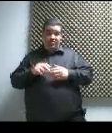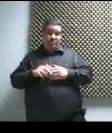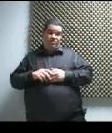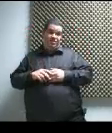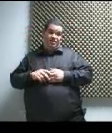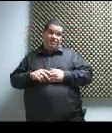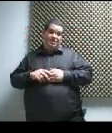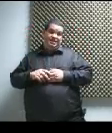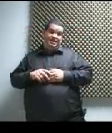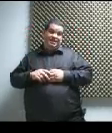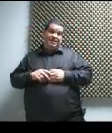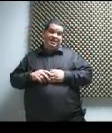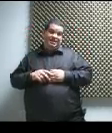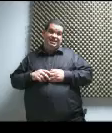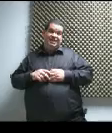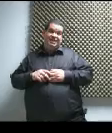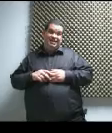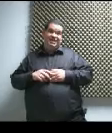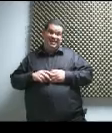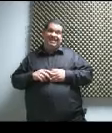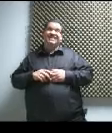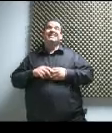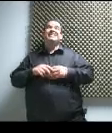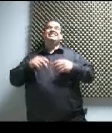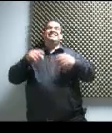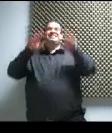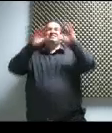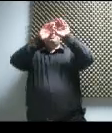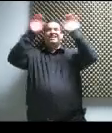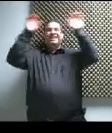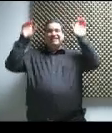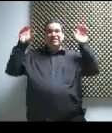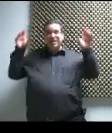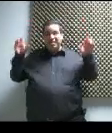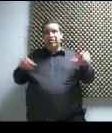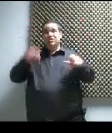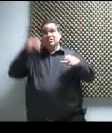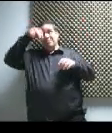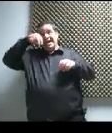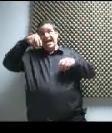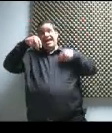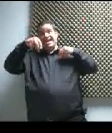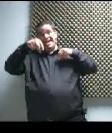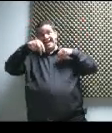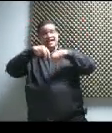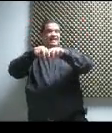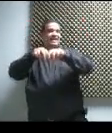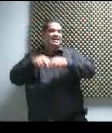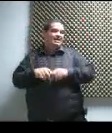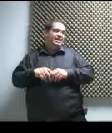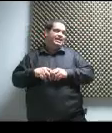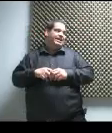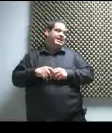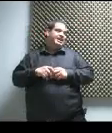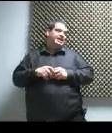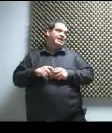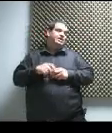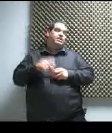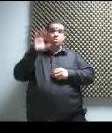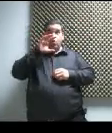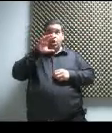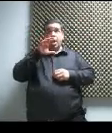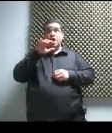que si se ponen mal a la puerta, se lo van a llevar enredado con toda la gente que salga corriendo porque tampoco la gente aquí sin instrucciones. Un video para irnos rapidito a la pausa. Bueno, usted busca en